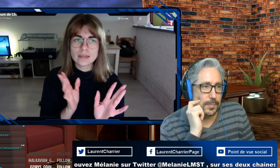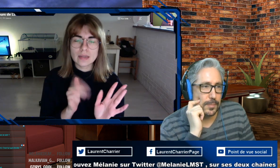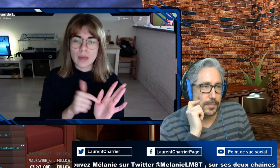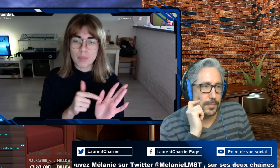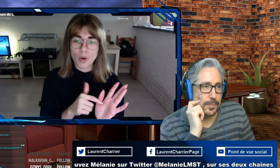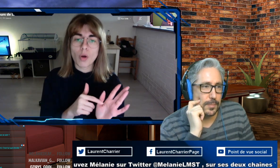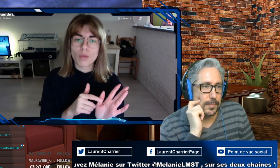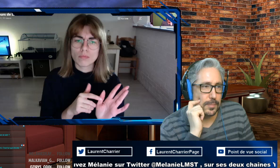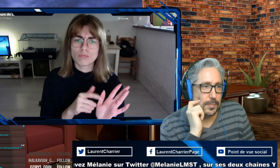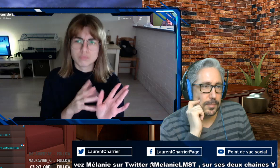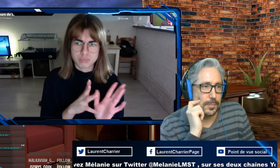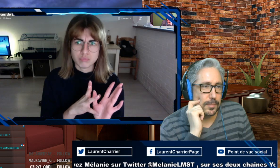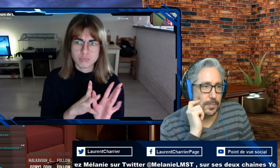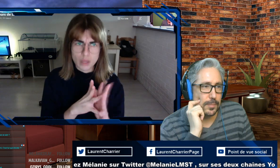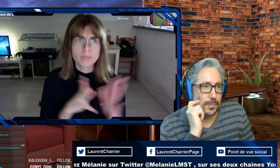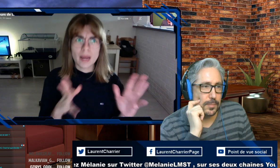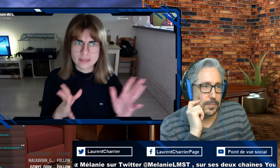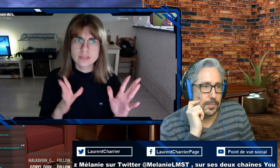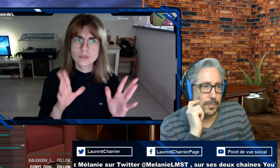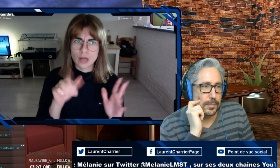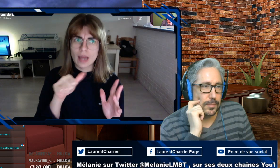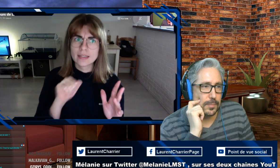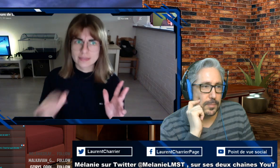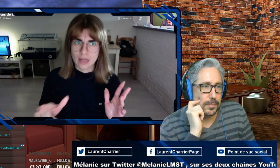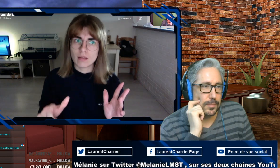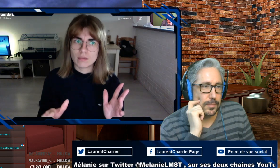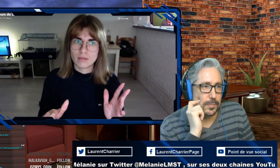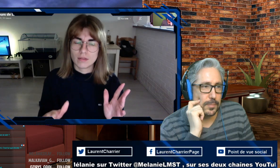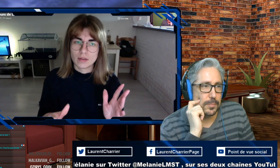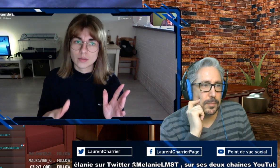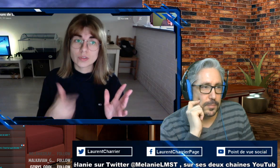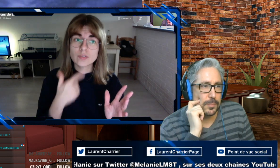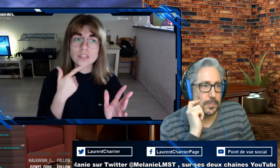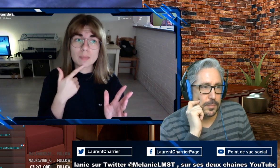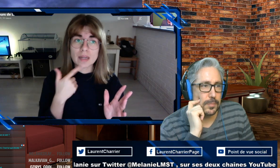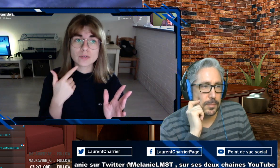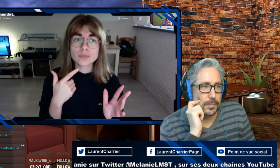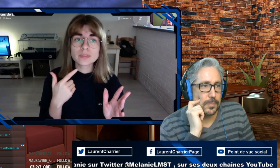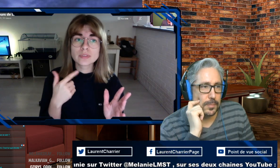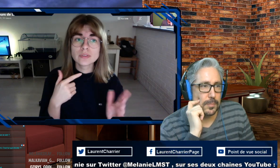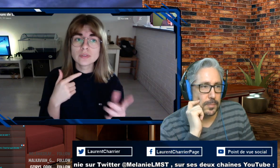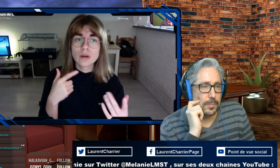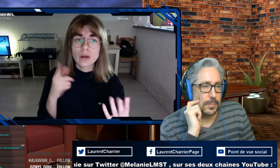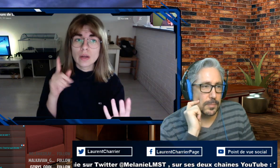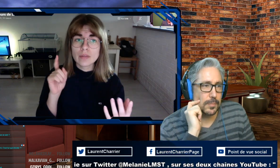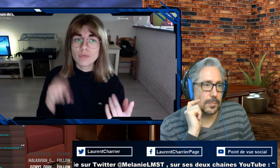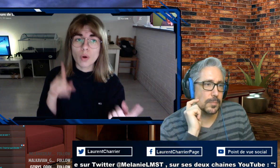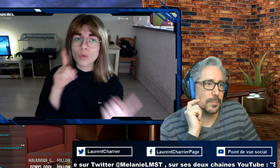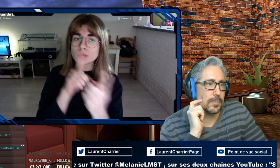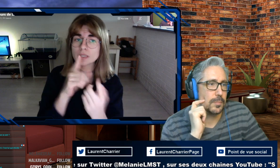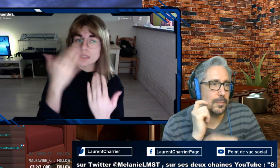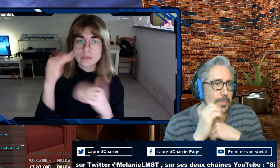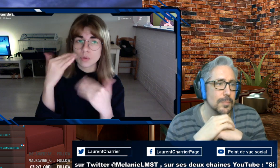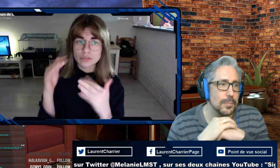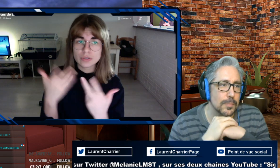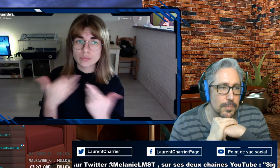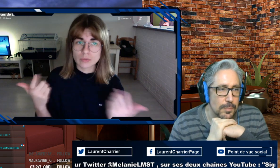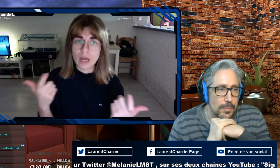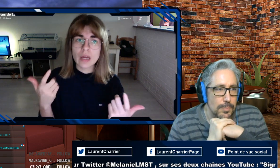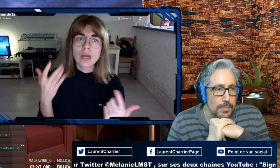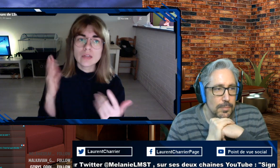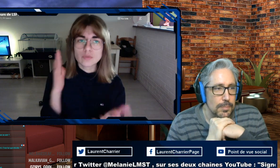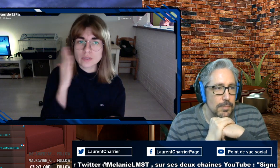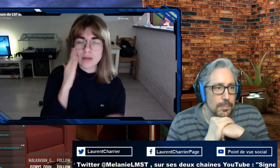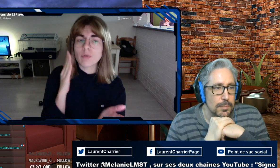Et elle prend une bonne partie de la ASL. Ça veut dire, par exemple, qu'il faut rencontrer un étranger, tout